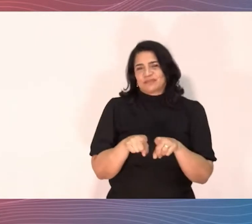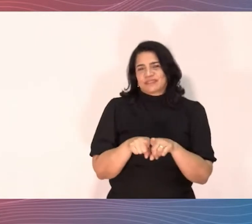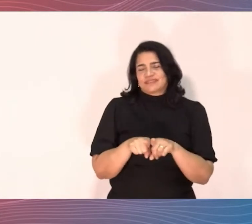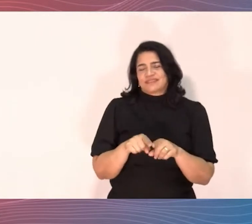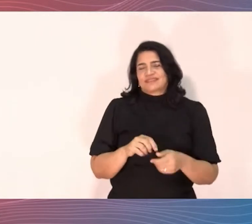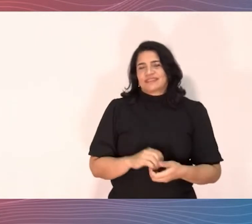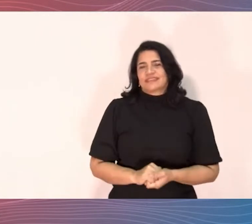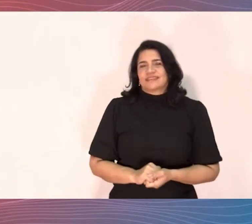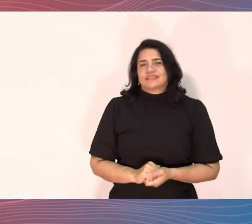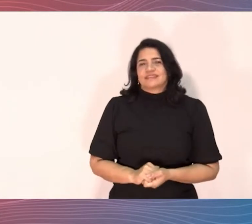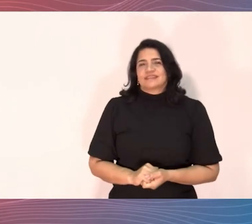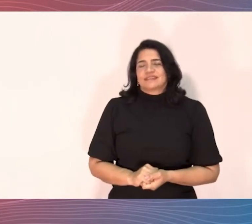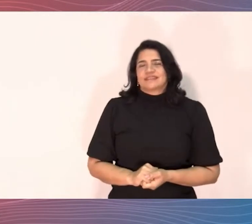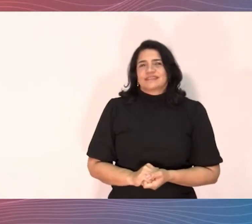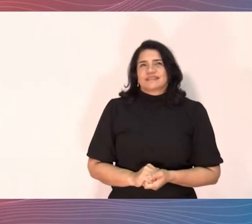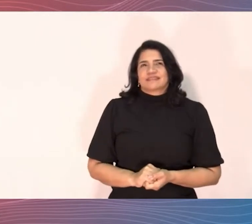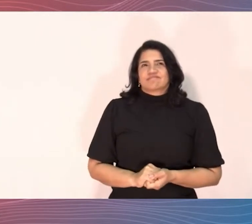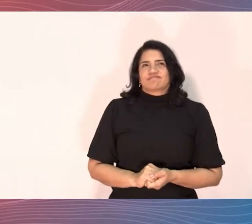Capítulo 9, versículo 23.